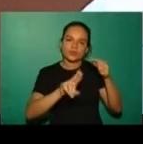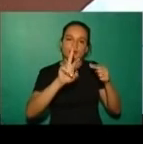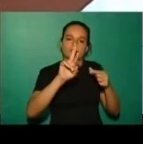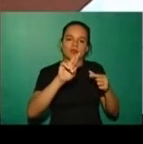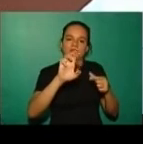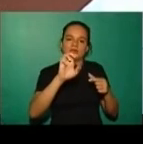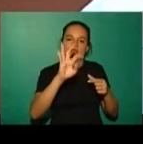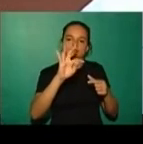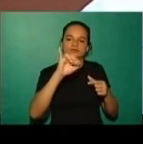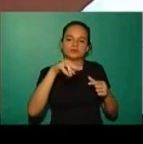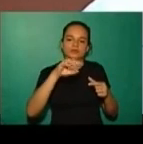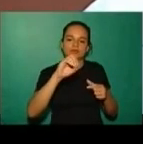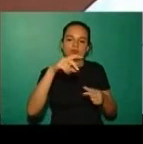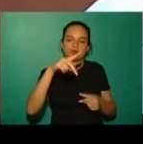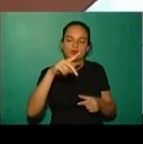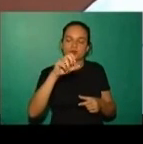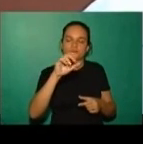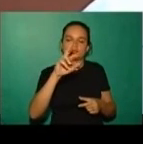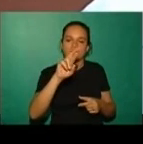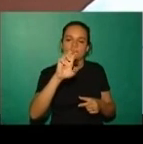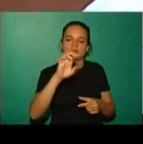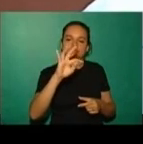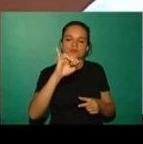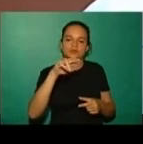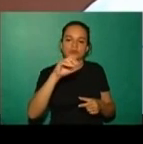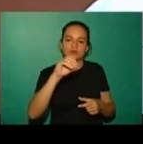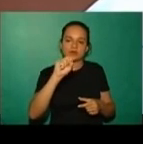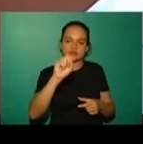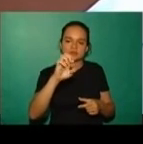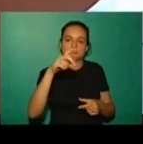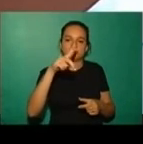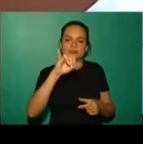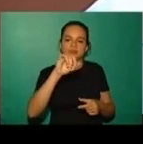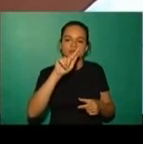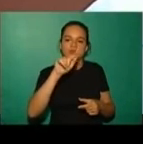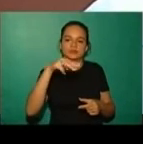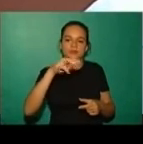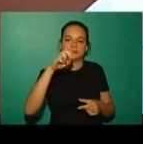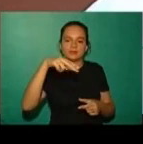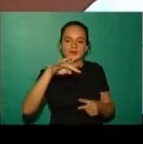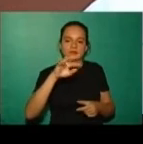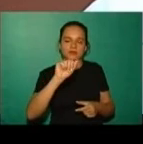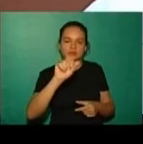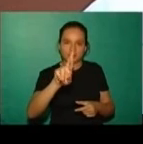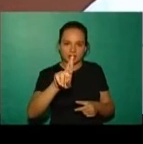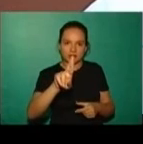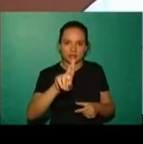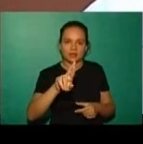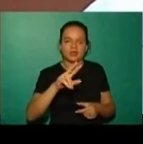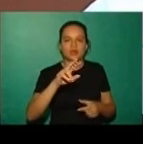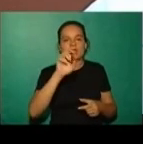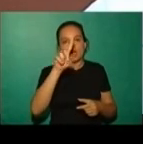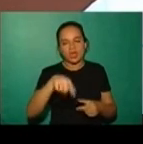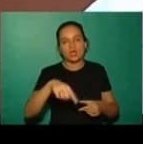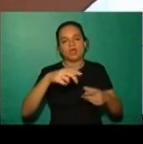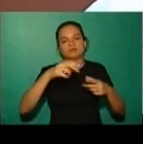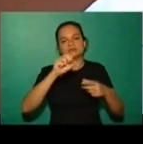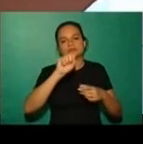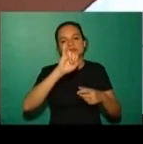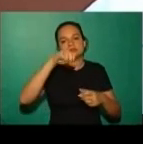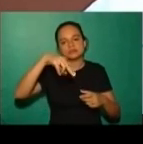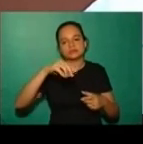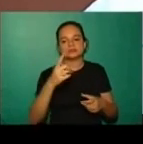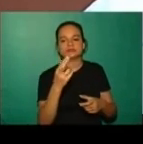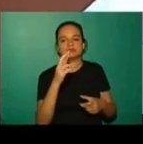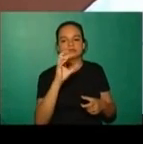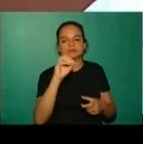que na maioria das vezes começa a segunda, terceira década de vida, mas na síndrome de Usher, ela geralmente começa na primeira